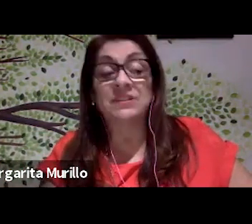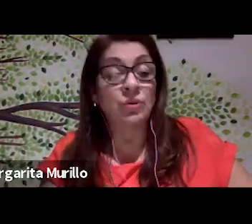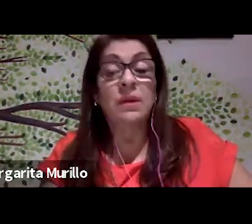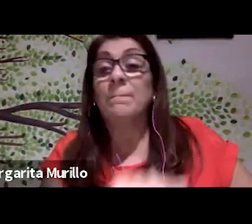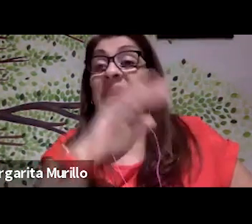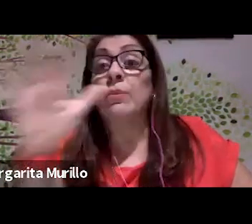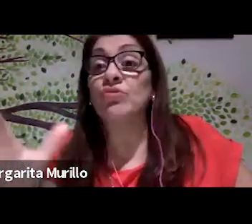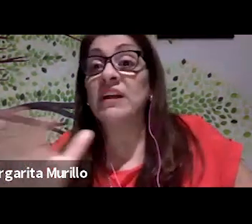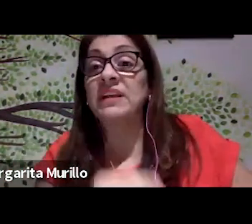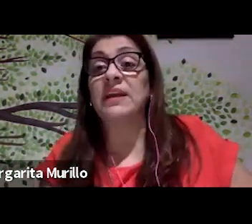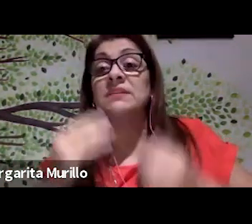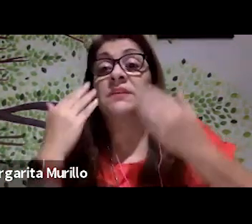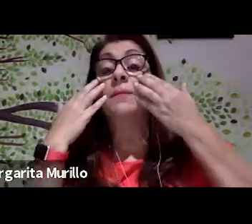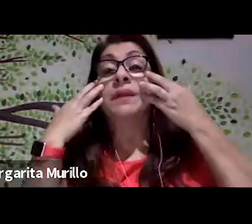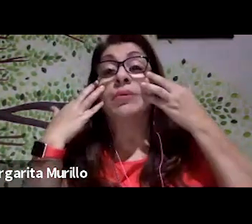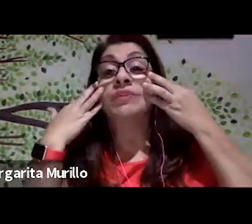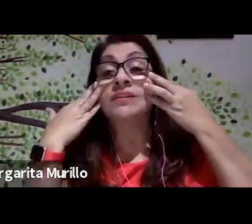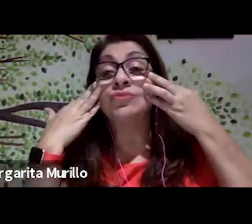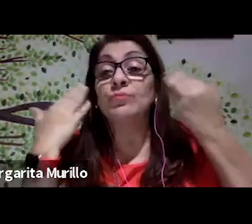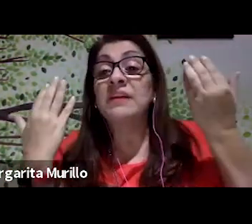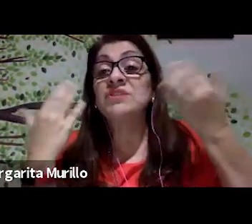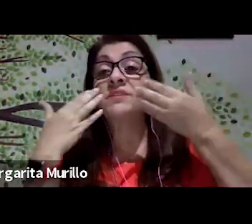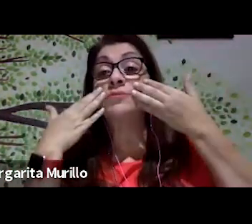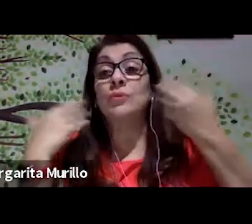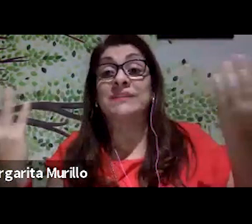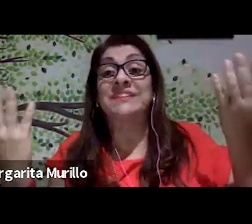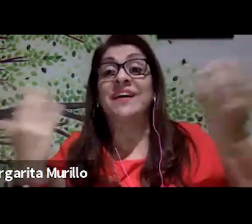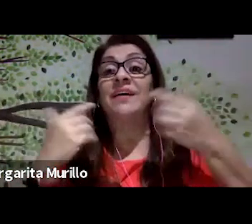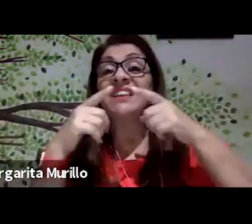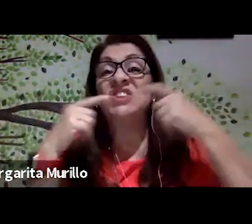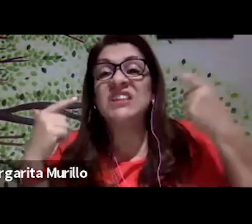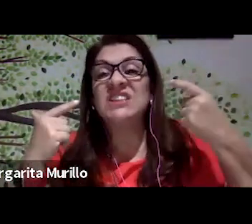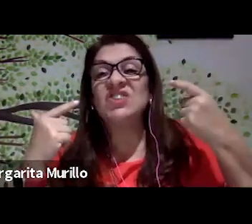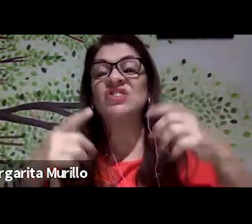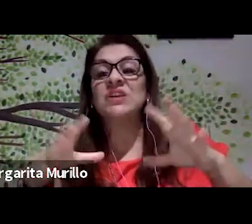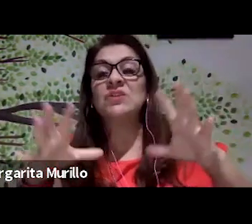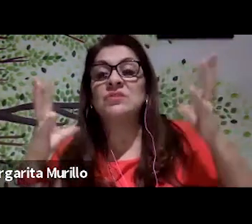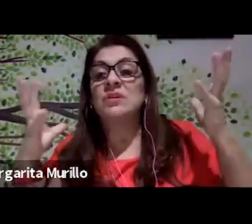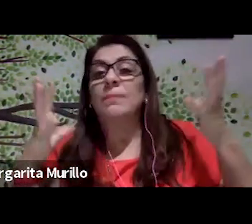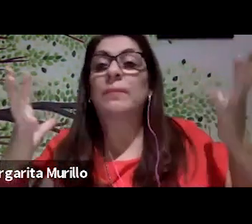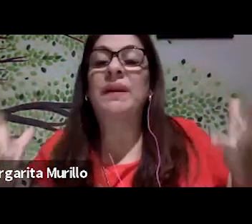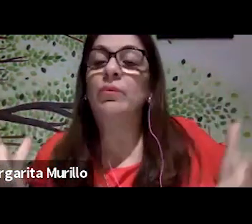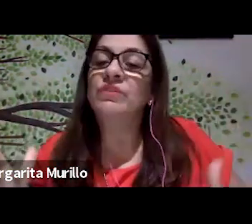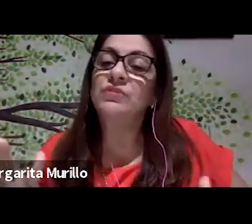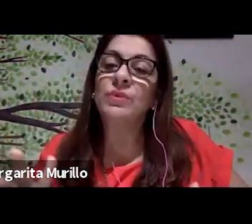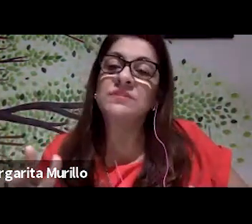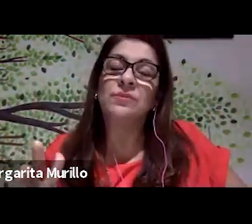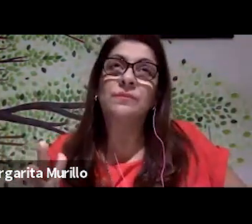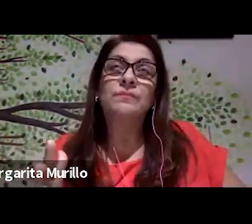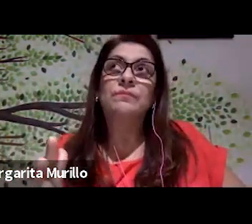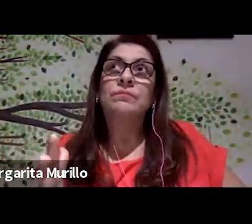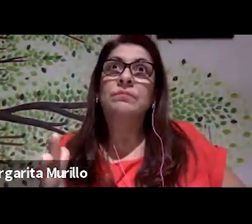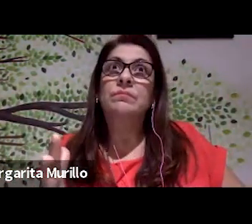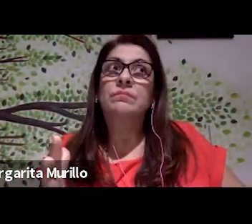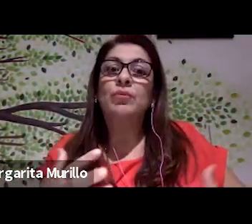venden una aplicación para borrar quién eres para borrar tus manchas tu diversidad tus dientes torcidos para para borrar todo